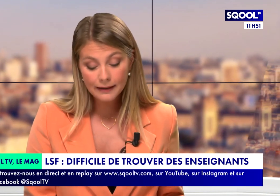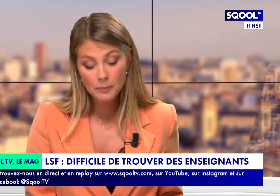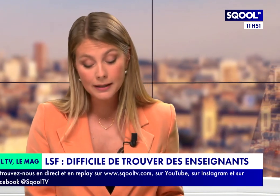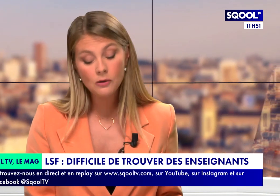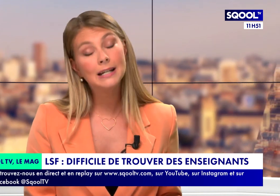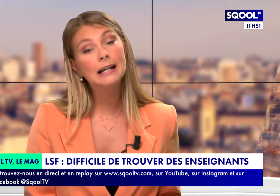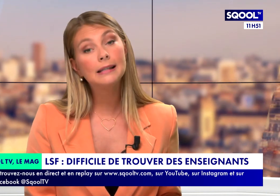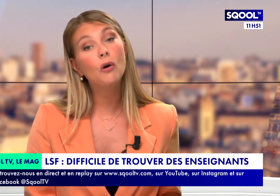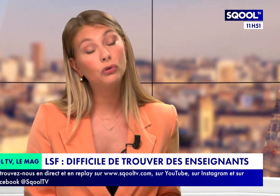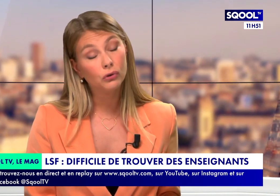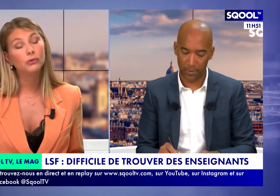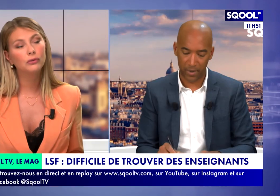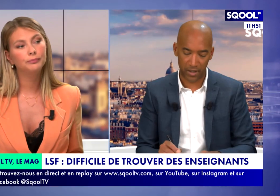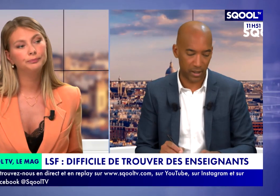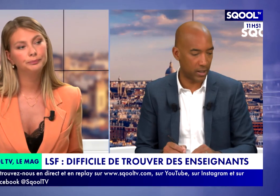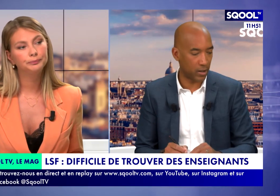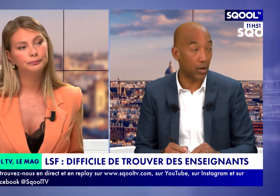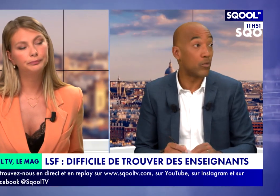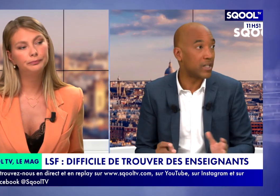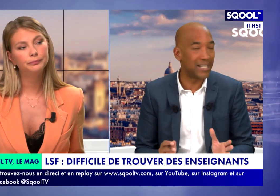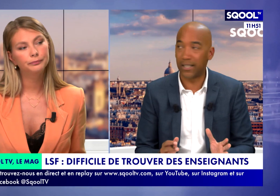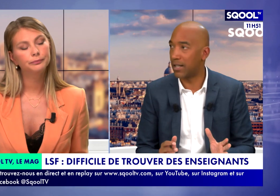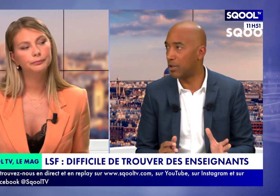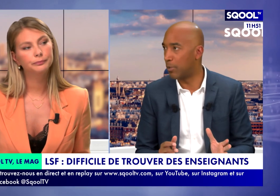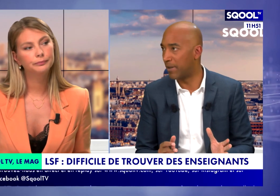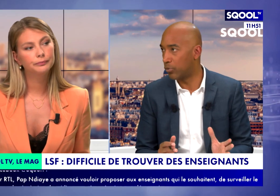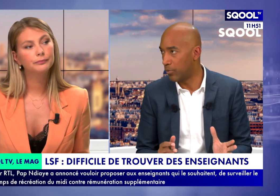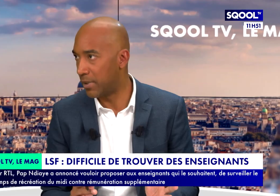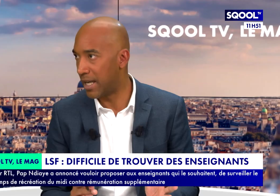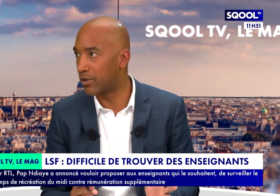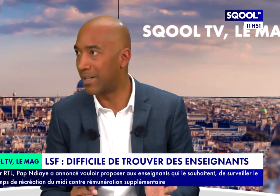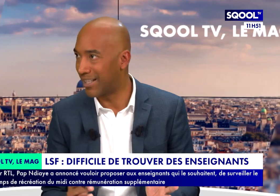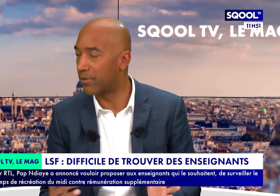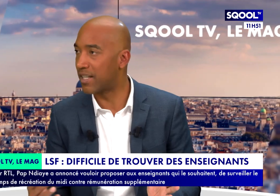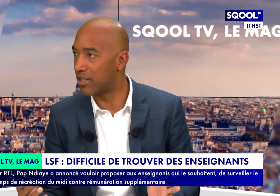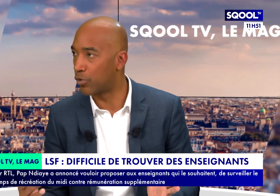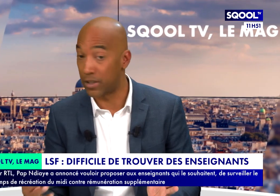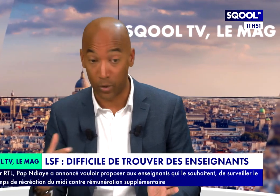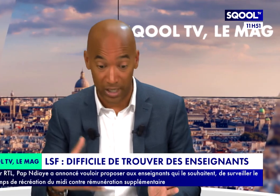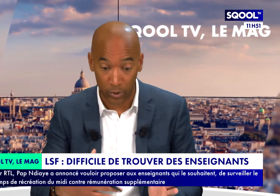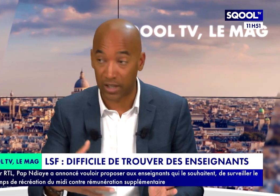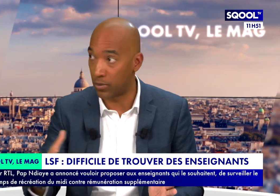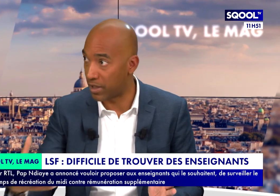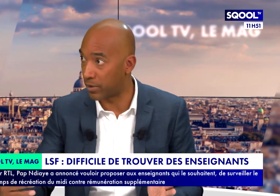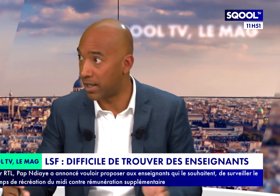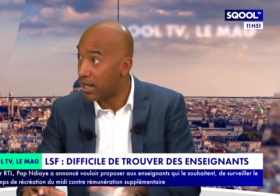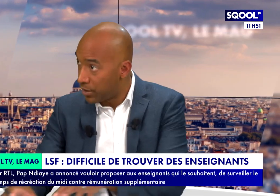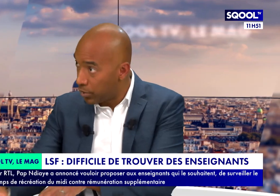répartis dans des classes entendantes. Merci, Rina. On sait que l'État ne peut pas tout, mais est-ce que l'État en fait assez aujourd'hui ? Est-ce que l'éducation nationale sur ce